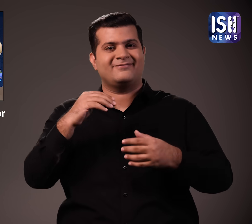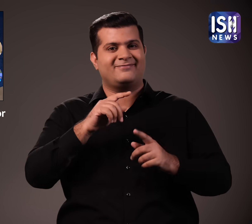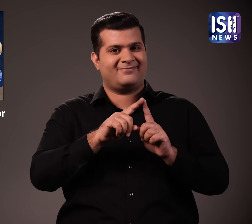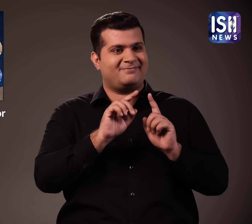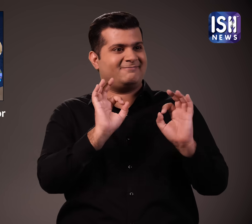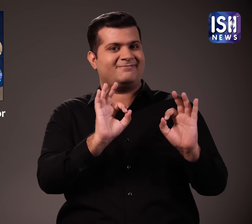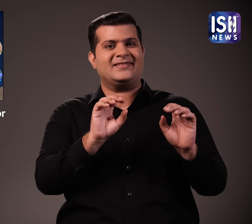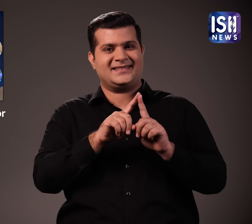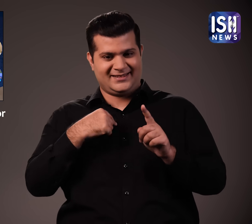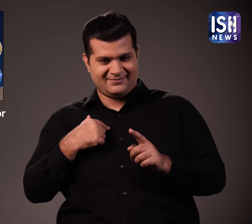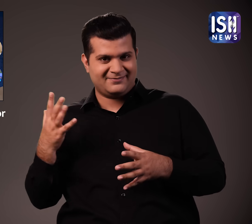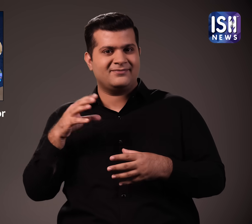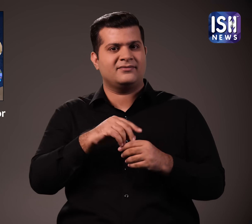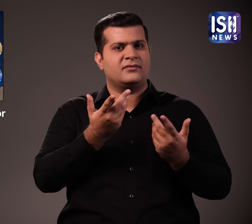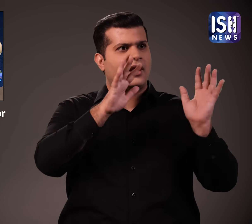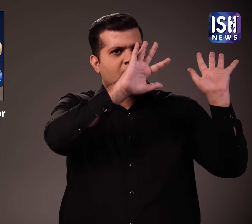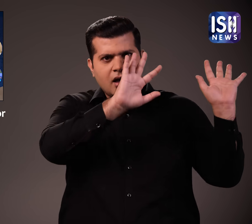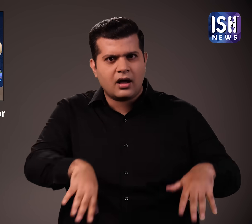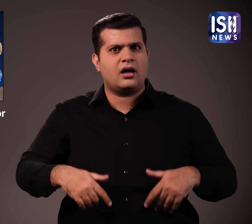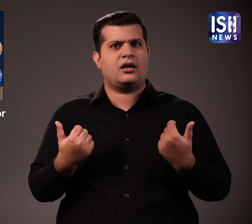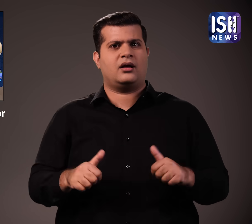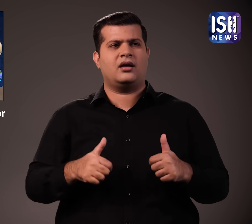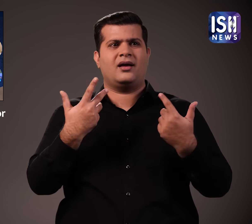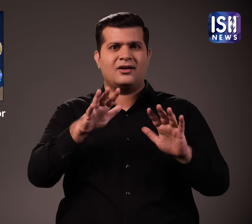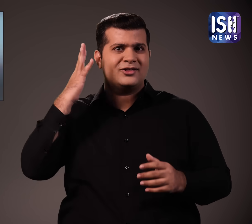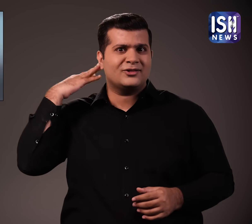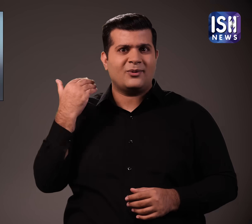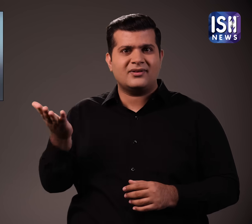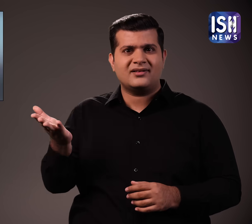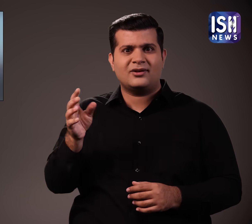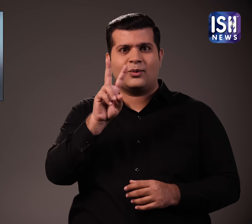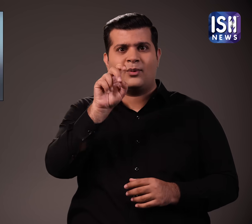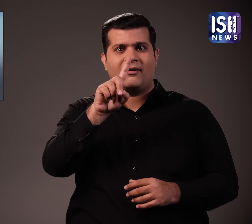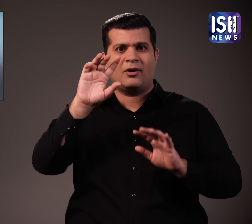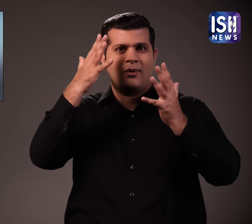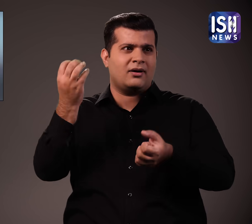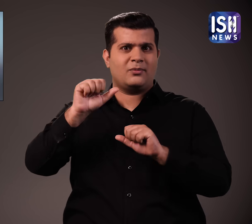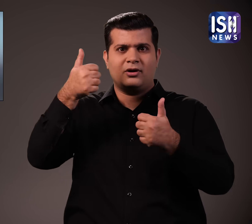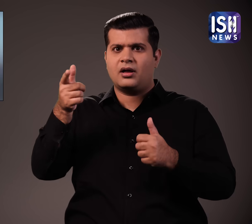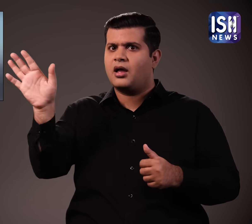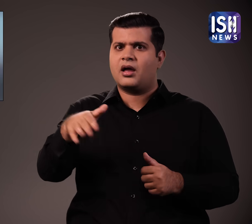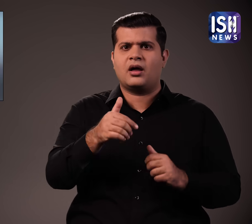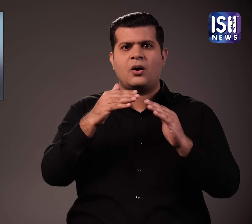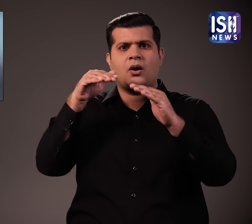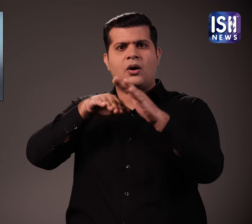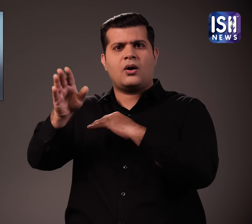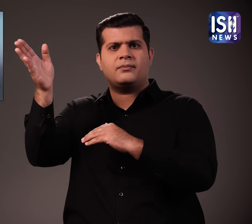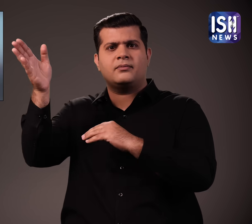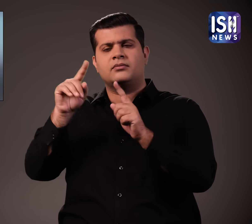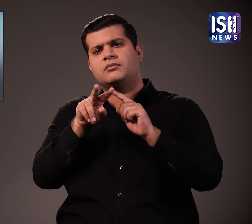लेकिन कपिल की तरह कोई भी विजटा कप्तान कारिकरम में मौझूद नहीं था साथ ही 2011 विजटा भारतिय टीम के कप्ताने में